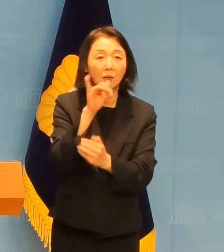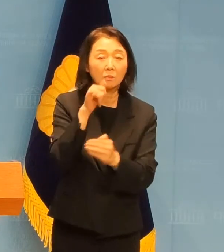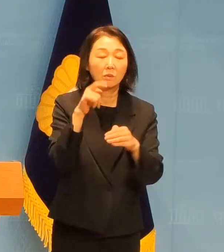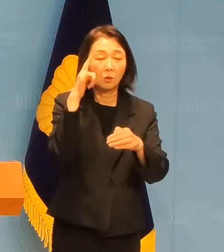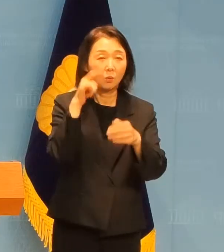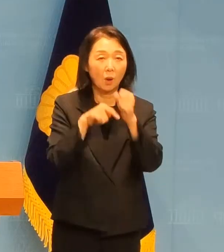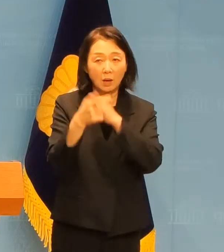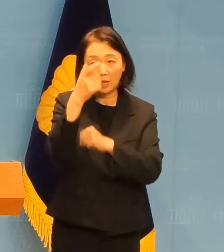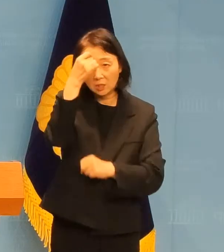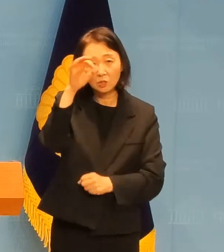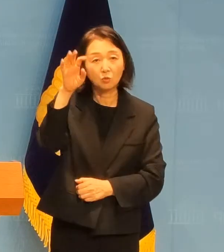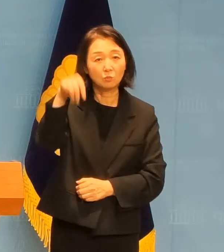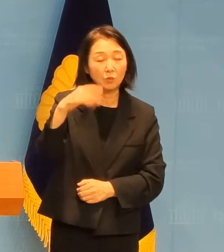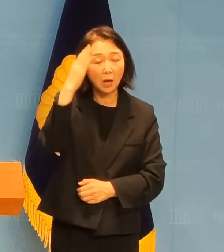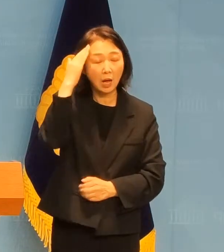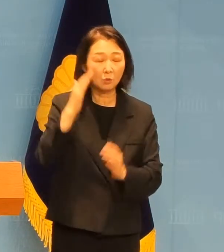과기부와